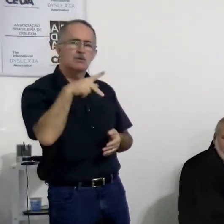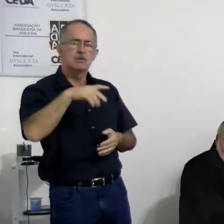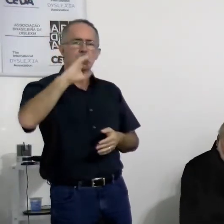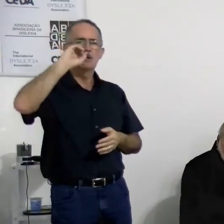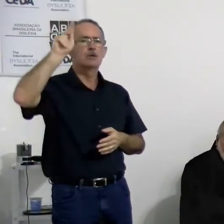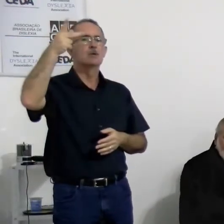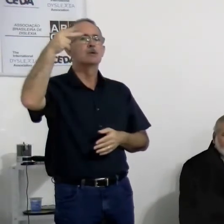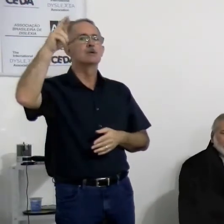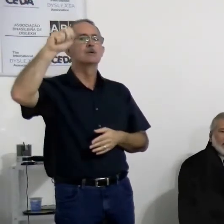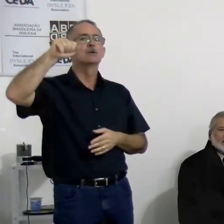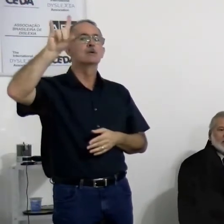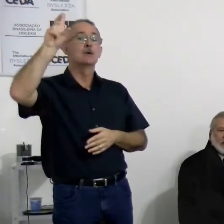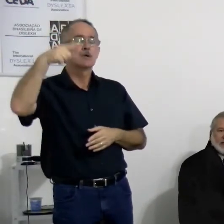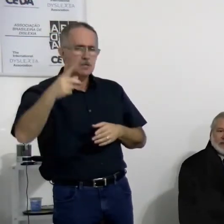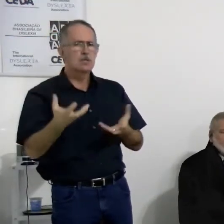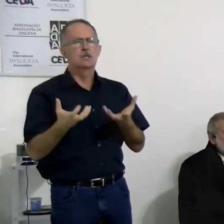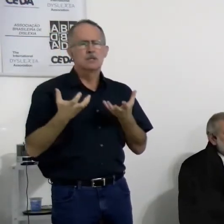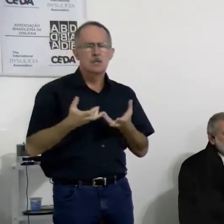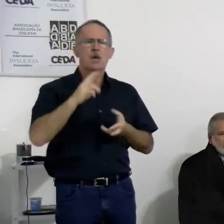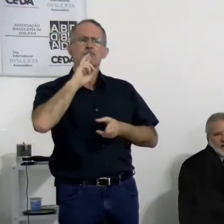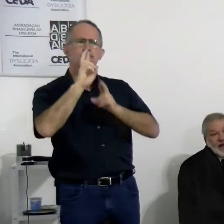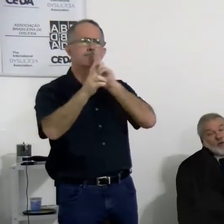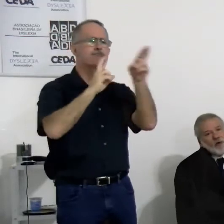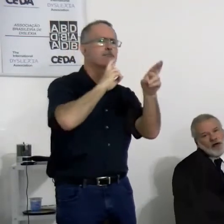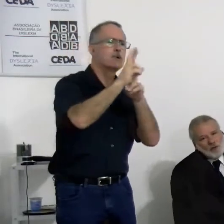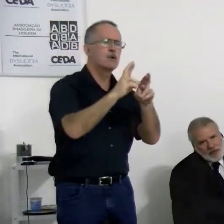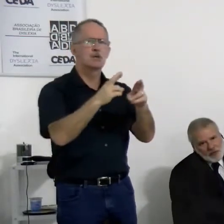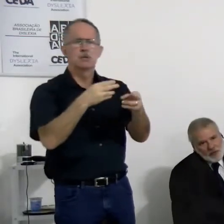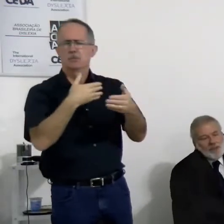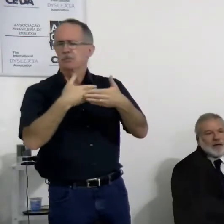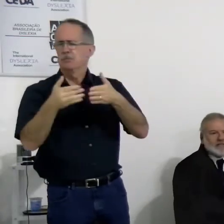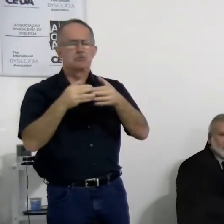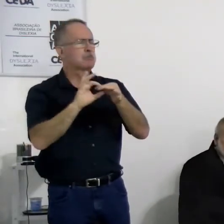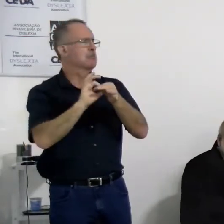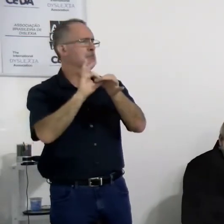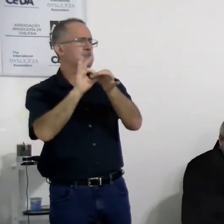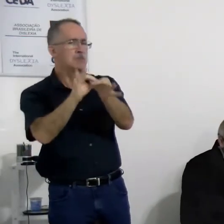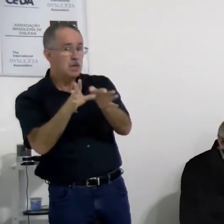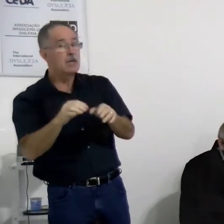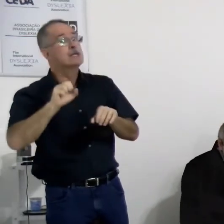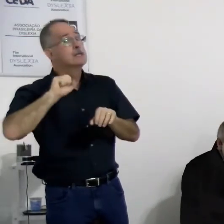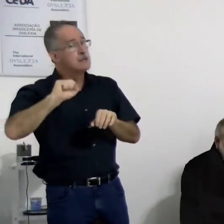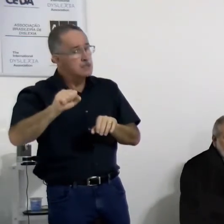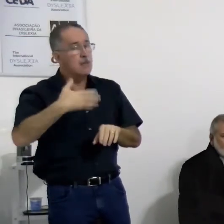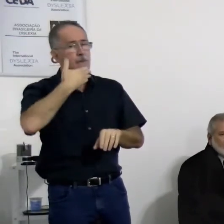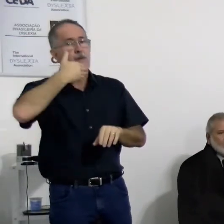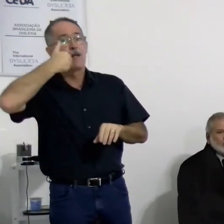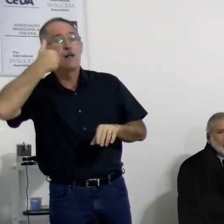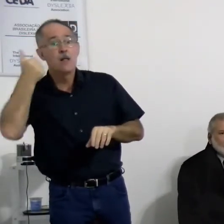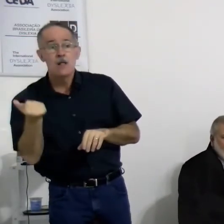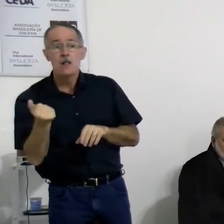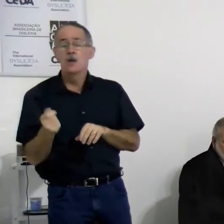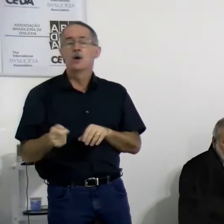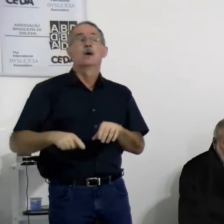se disponibilizou a responder às questões que vocês tiverem a qualquer momento. Mas se for possível concentrar as